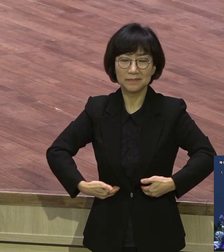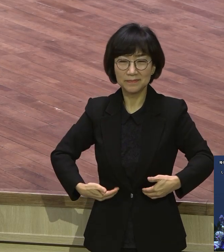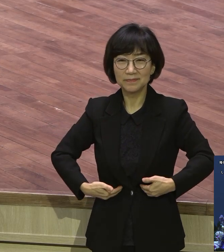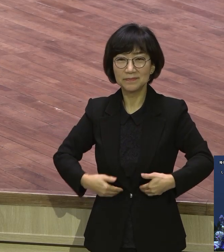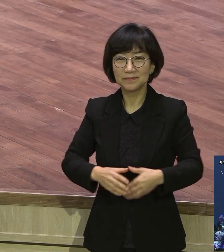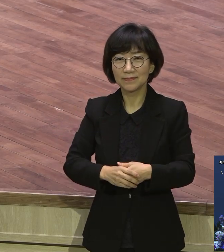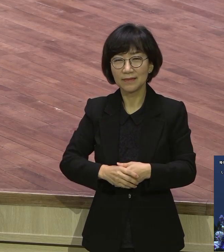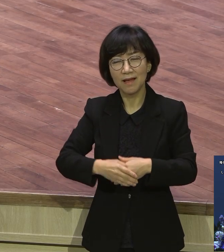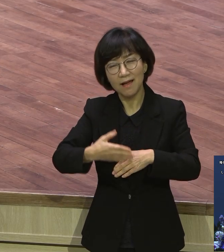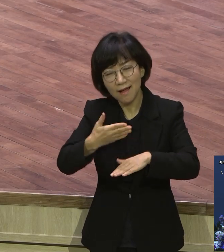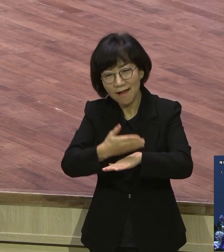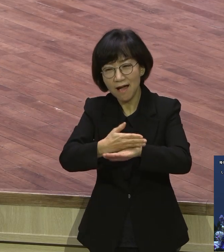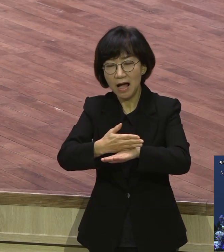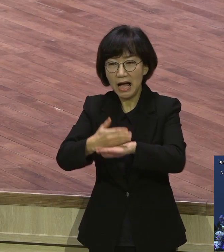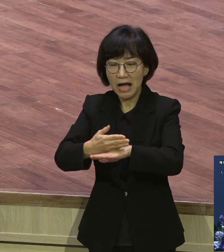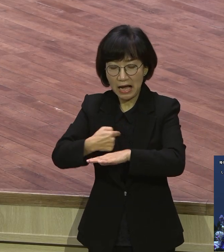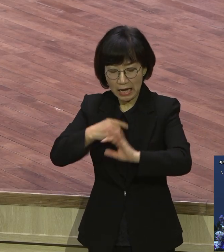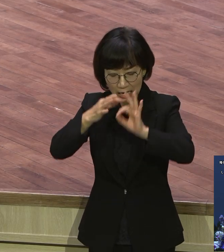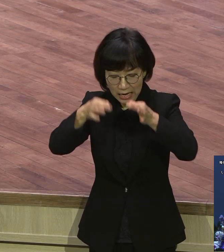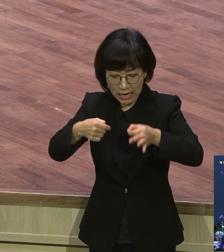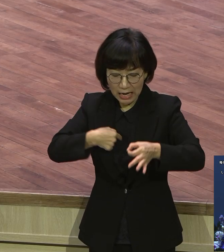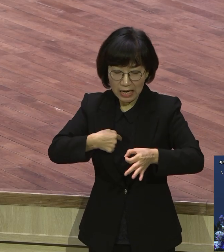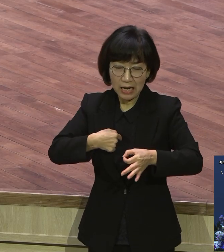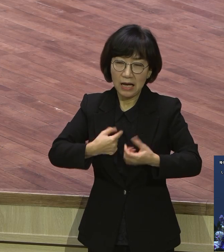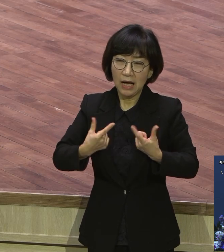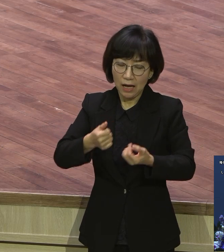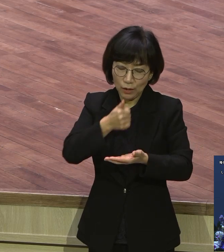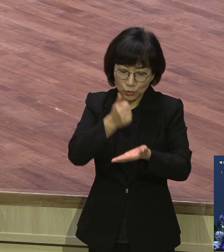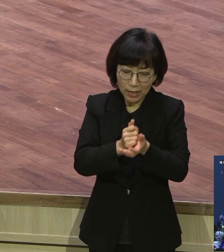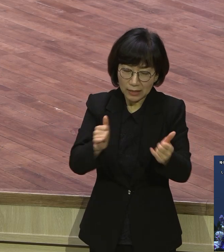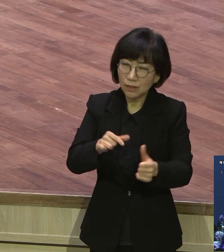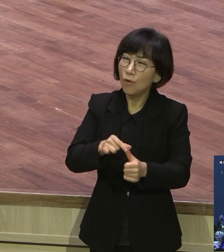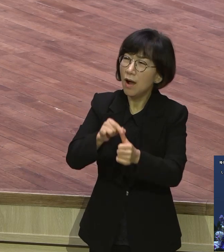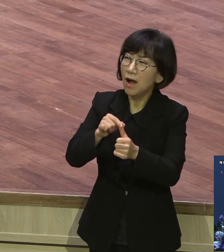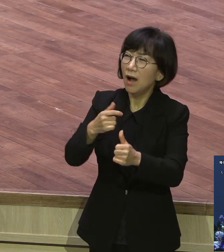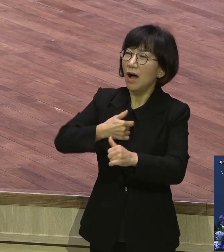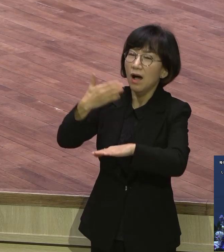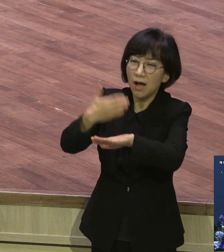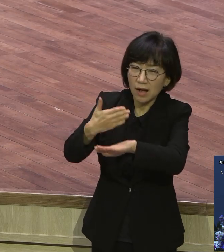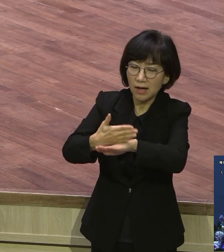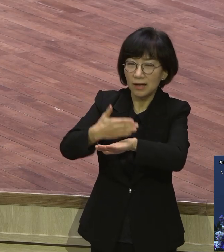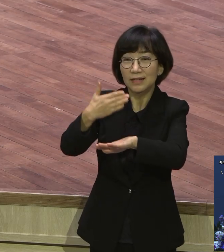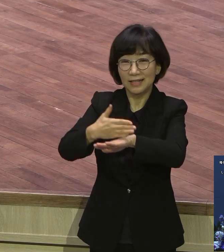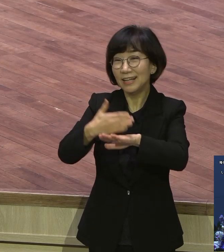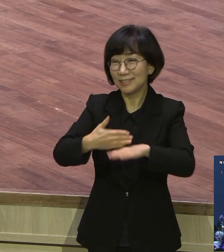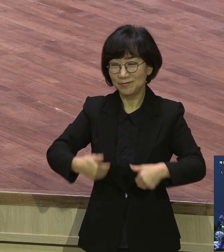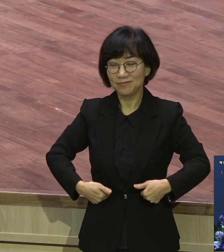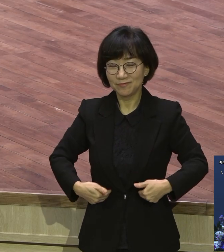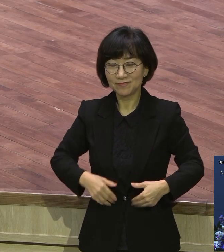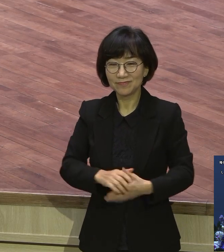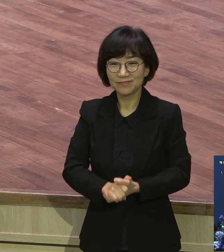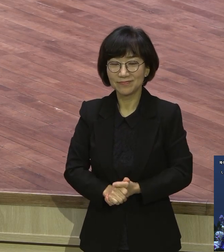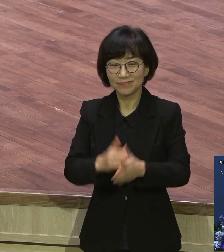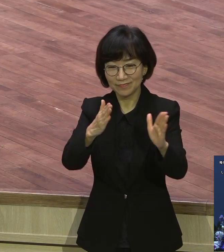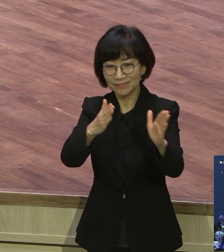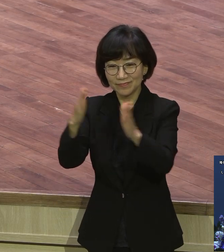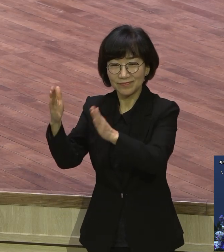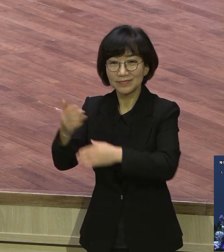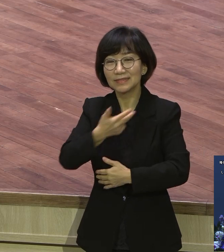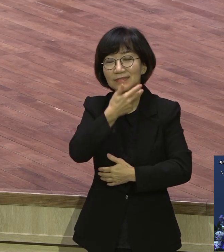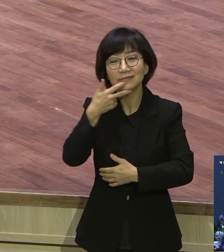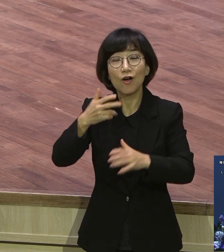넘쳐야 돼요 나 같은 죄인 살리신 주원의 놀 너무 감사하구나 영국의 유명한 윌리엄